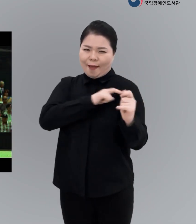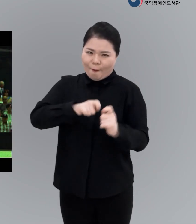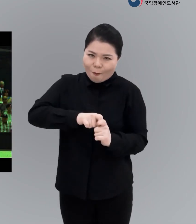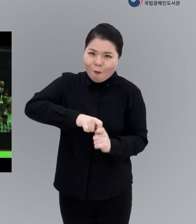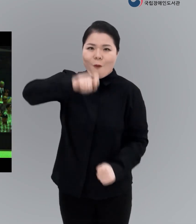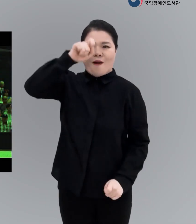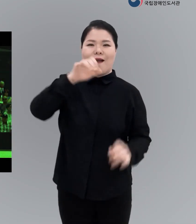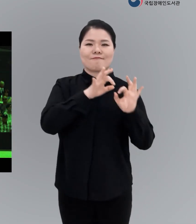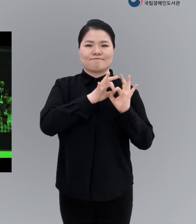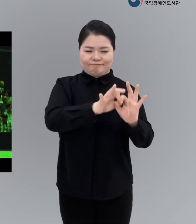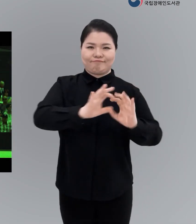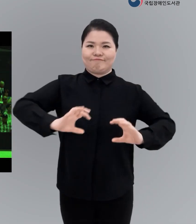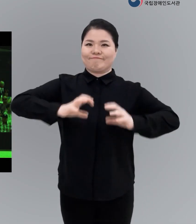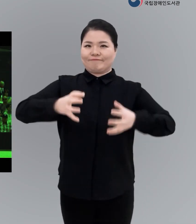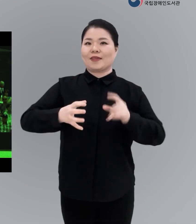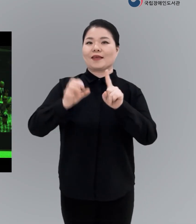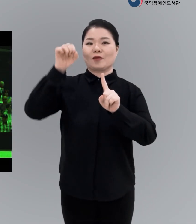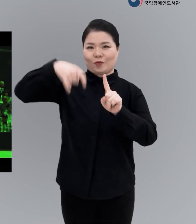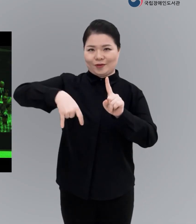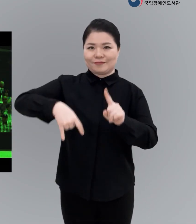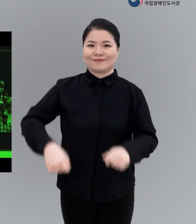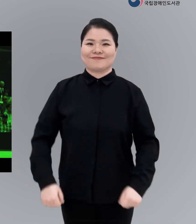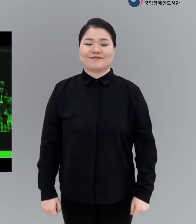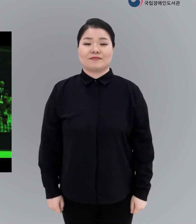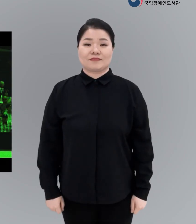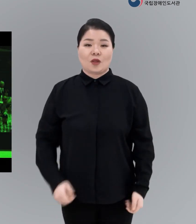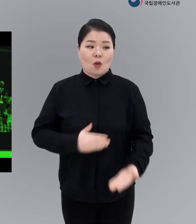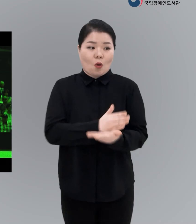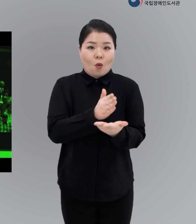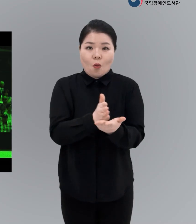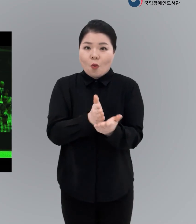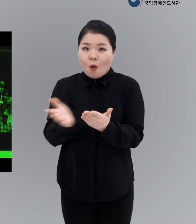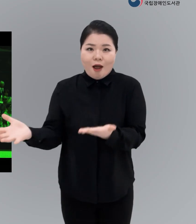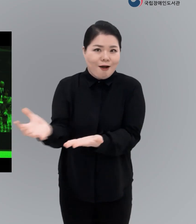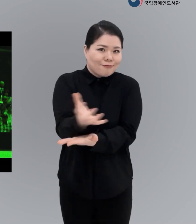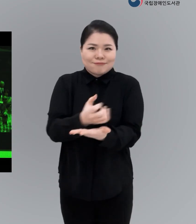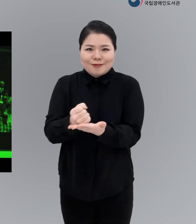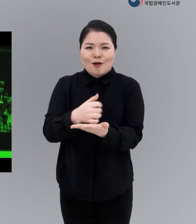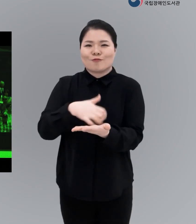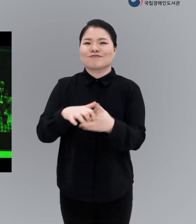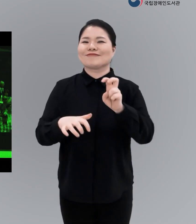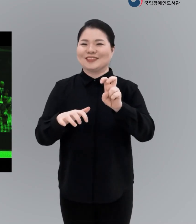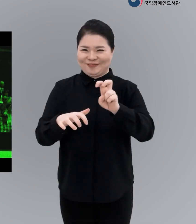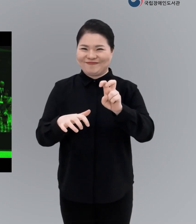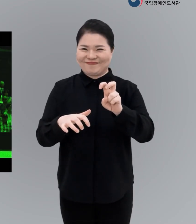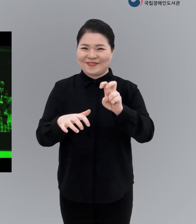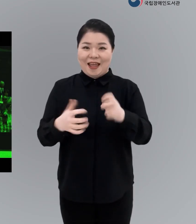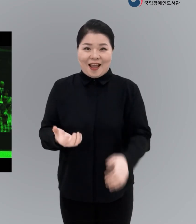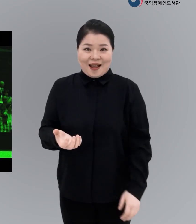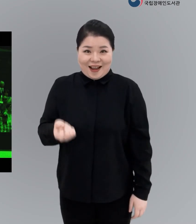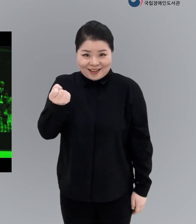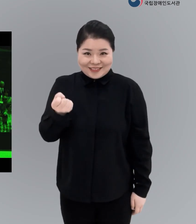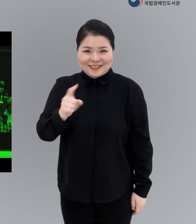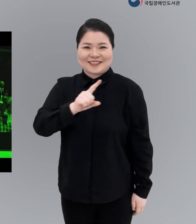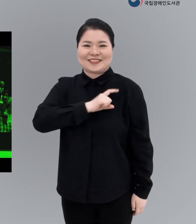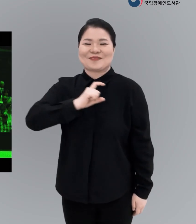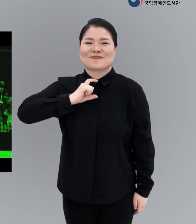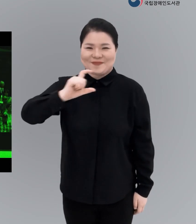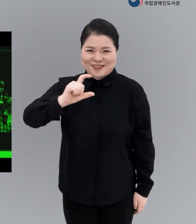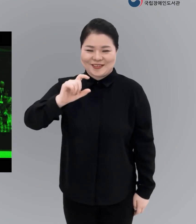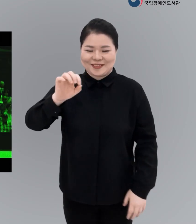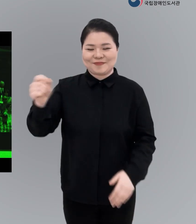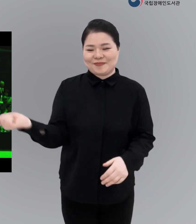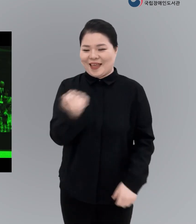역대 최장 기간 연속 세계 랭킹 1위. 그랜드 슬램 타이틀 20개 보유 테니스 황제라고 불리는